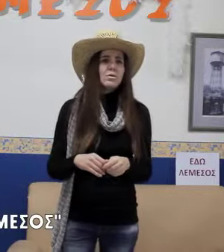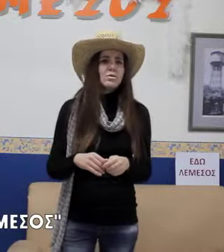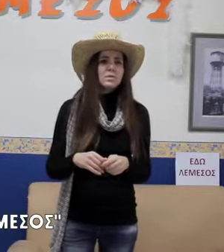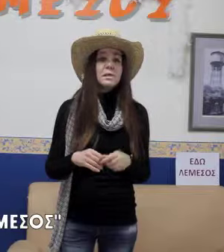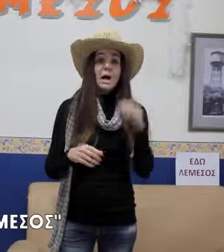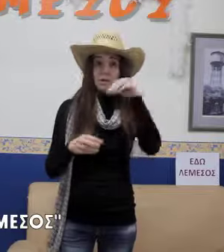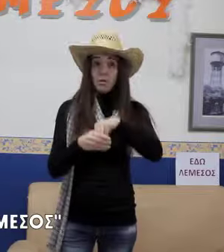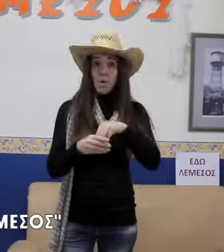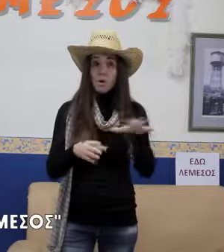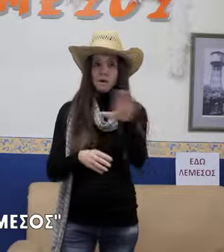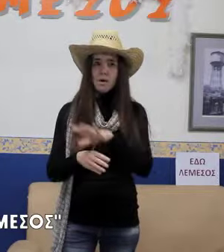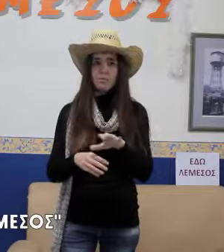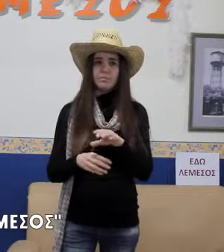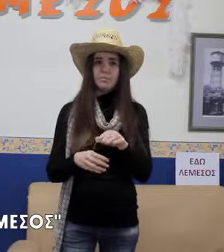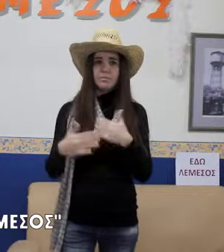Τεχνοχώρος Art Studio 55.